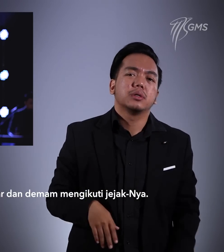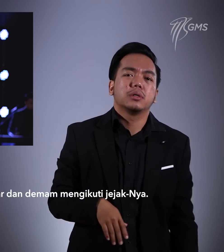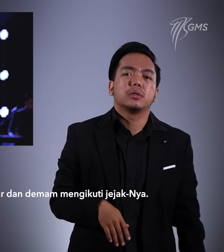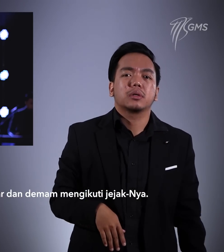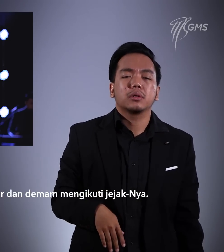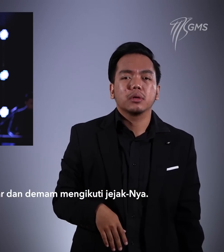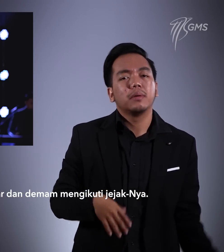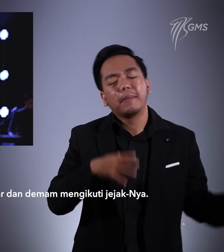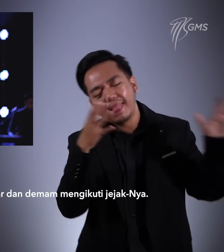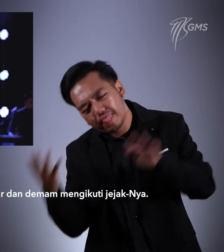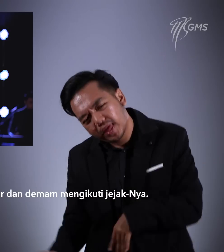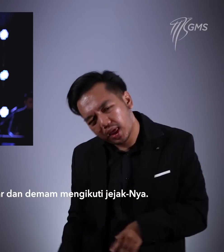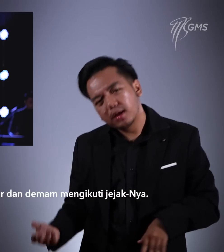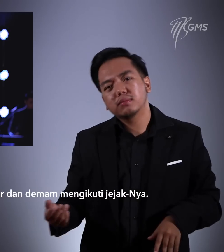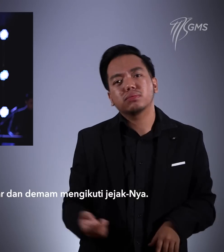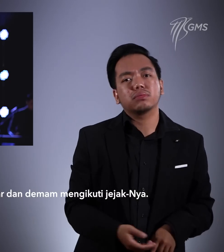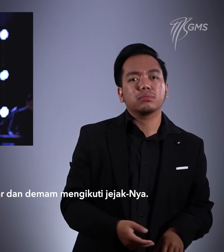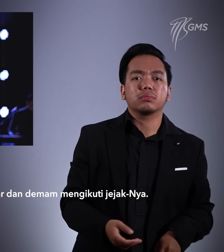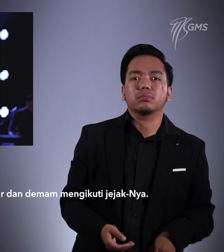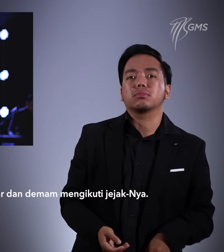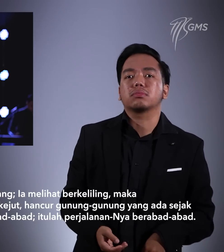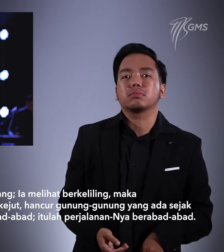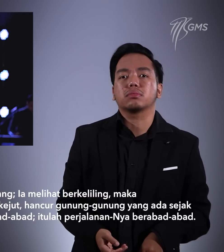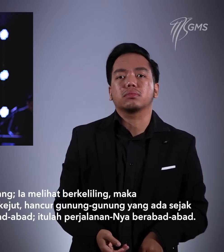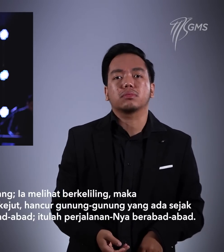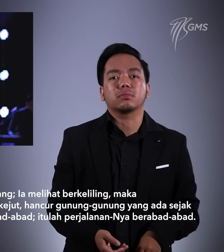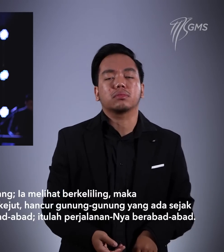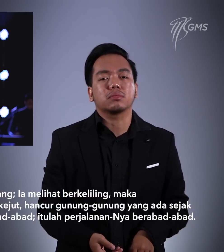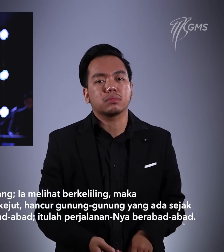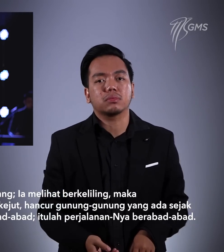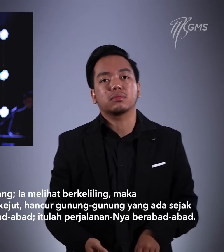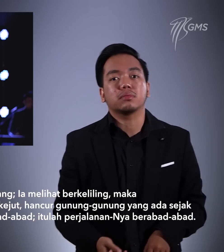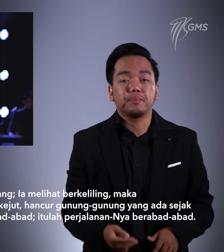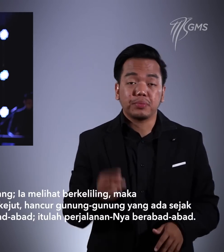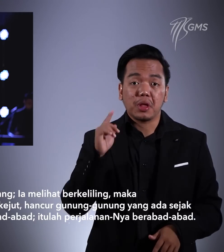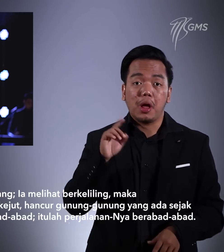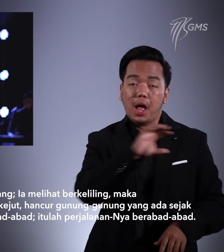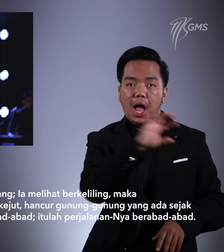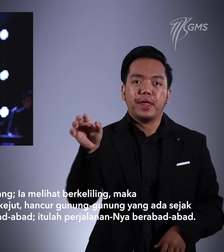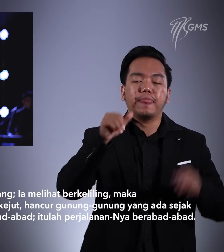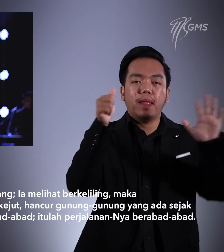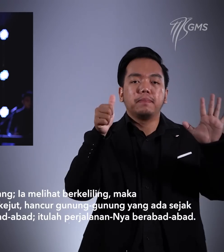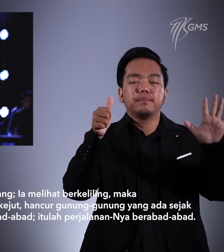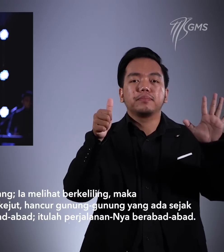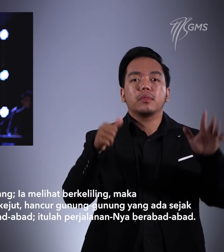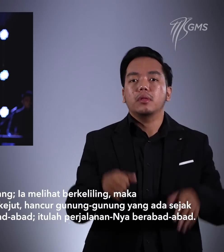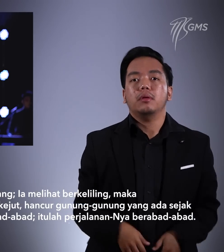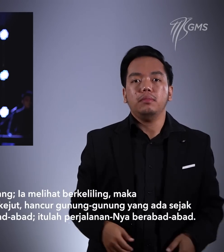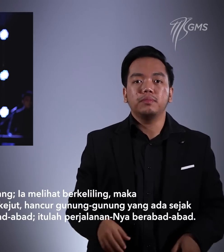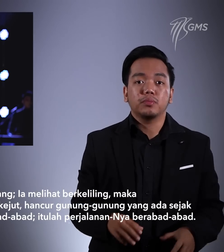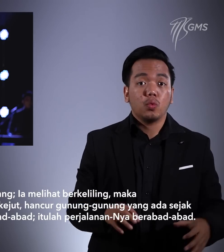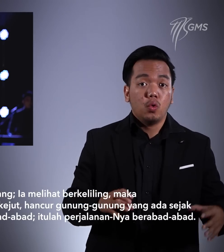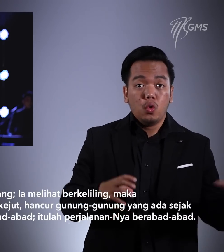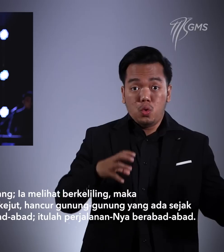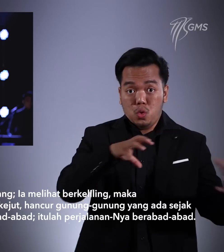Mati meninggal dunia. Bangsa Israel diluputkan. Ia berdiri ayat 6, maka bumi dibuatnya bergoyang.